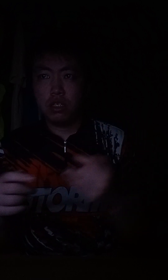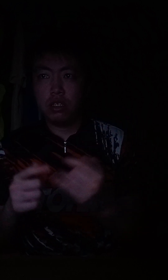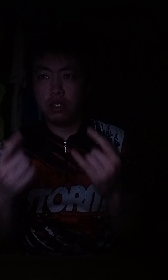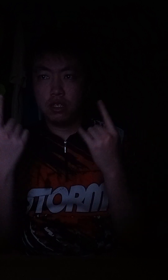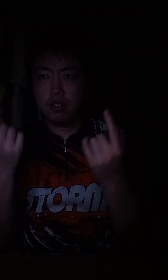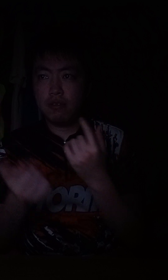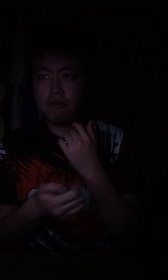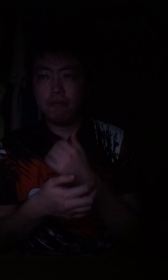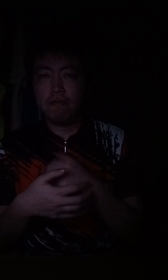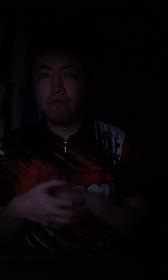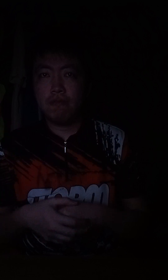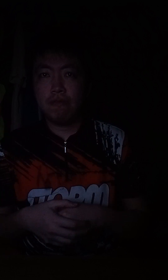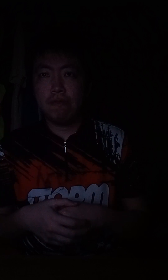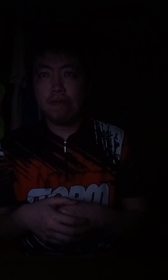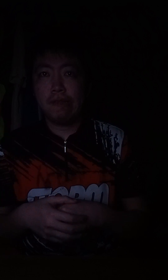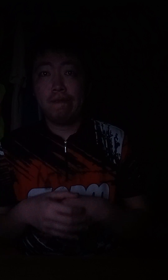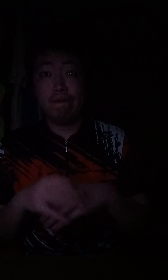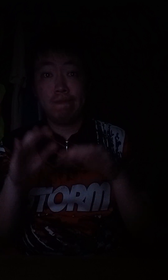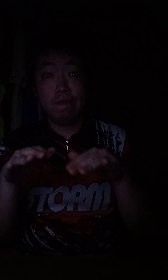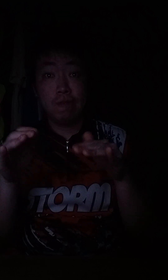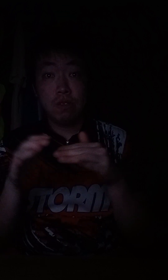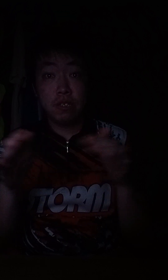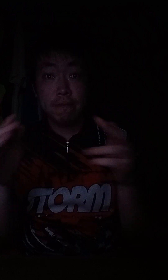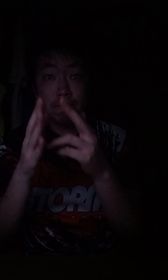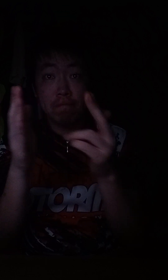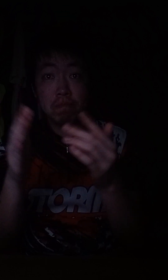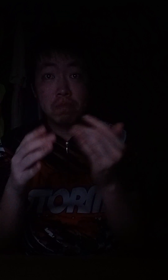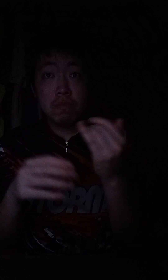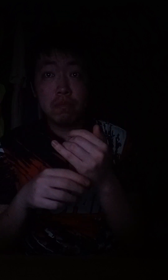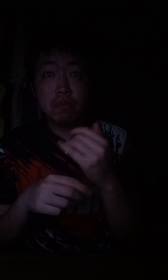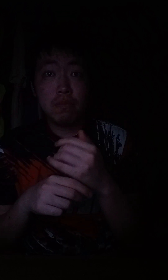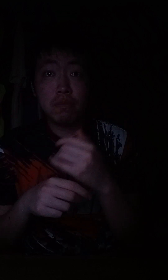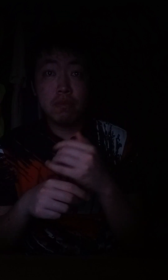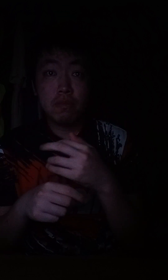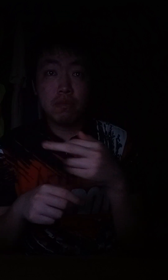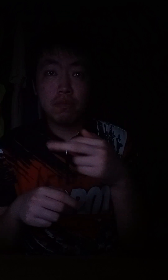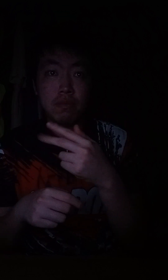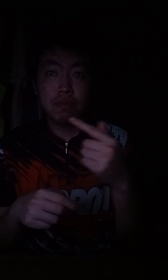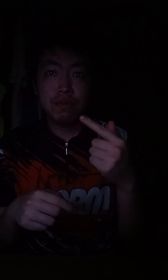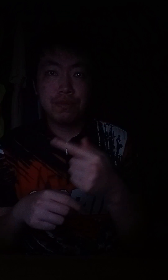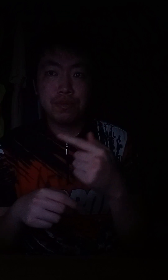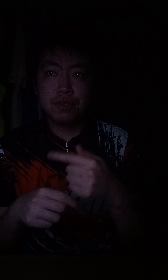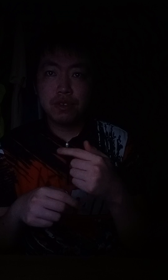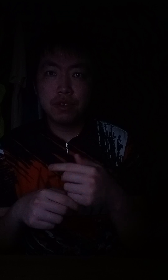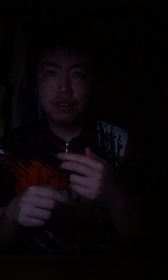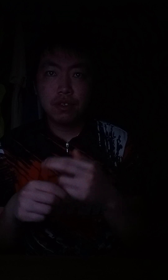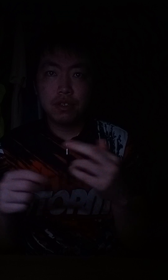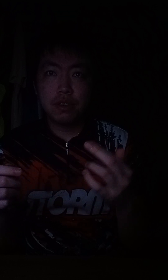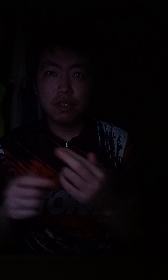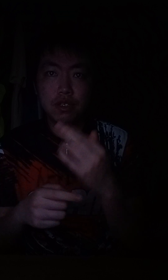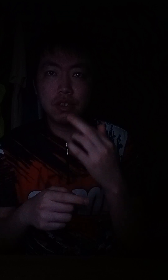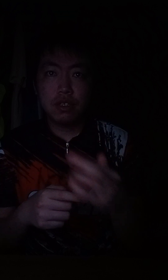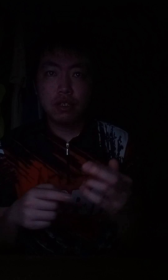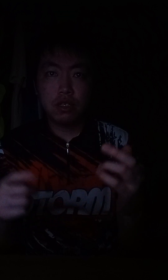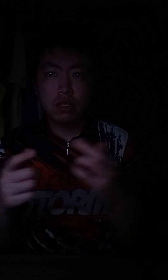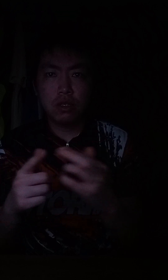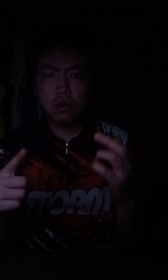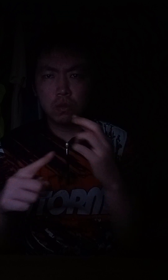비판했습니다. 노동과 사람을 비용으로만 인식을 하고 그 가치를 존중해 주는 것은 전혀 없다는 거죠.